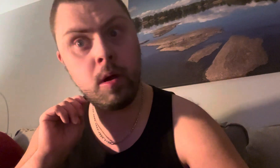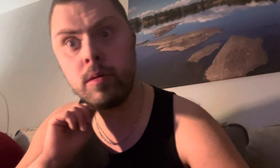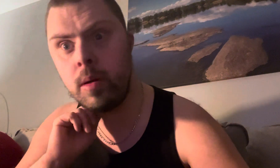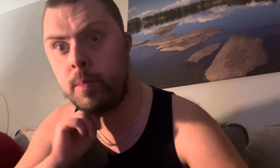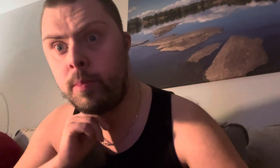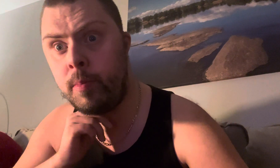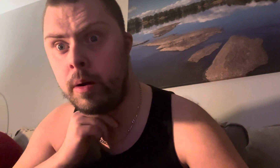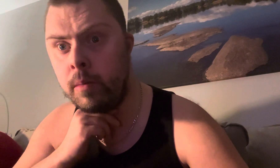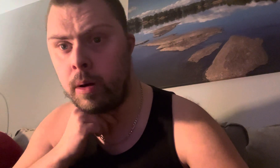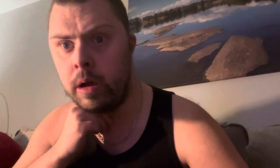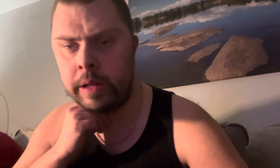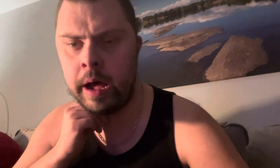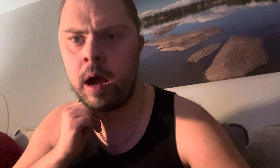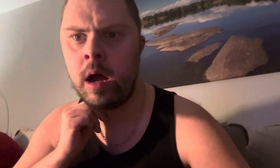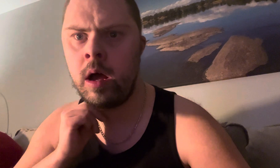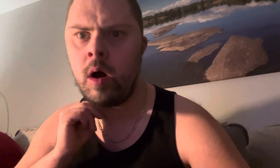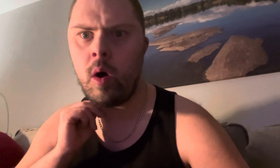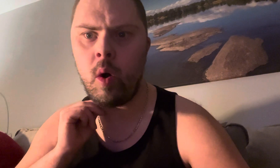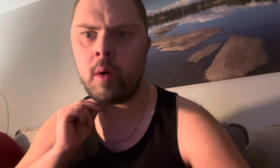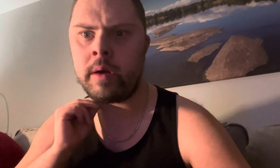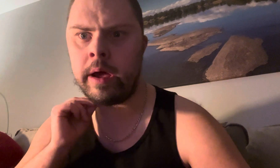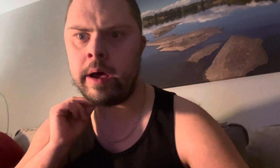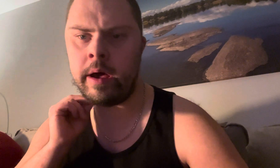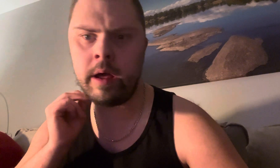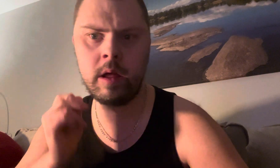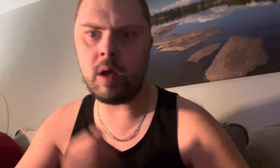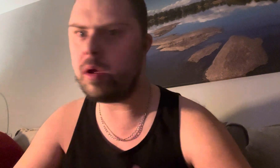rörde på det. Och